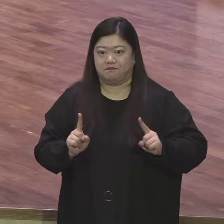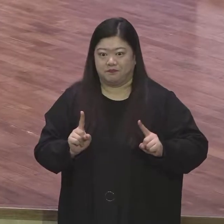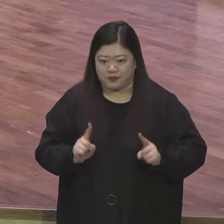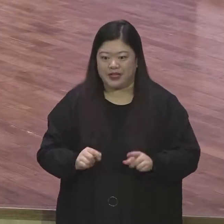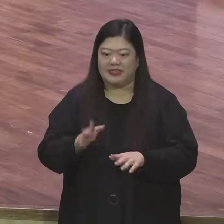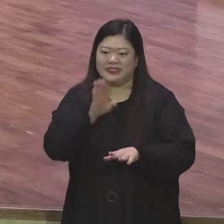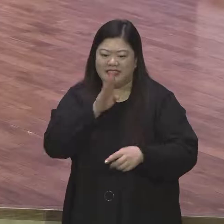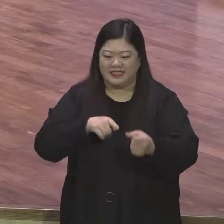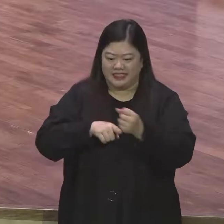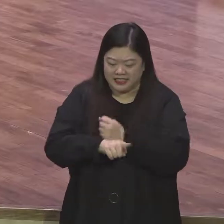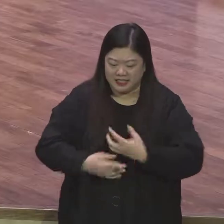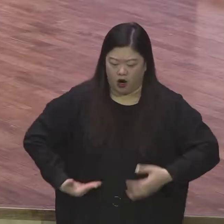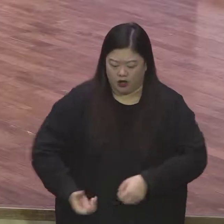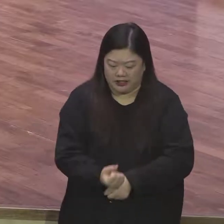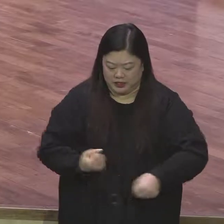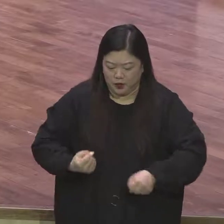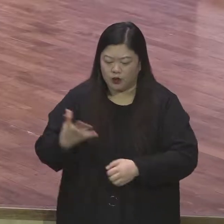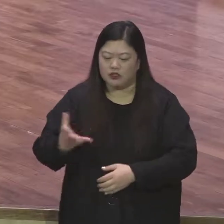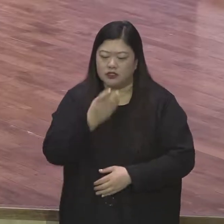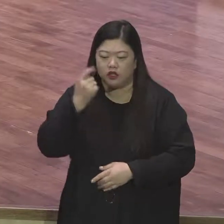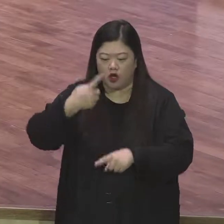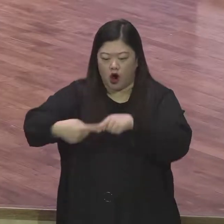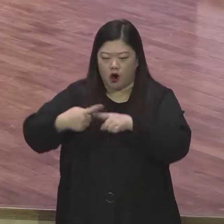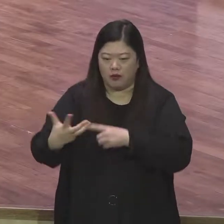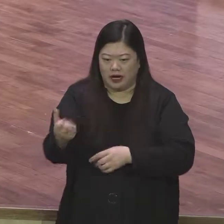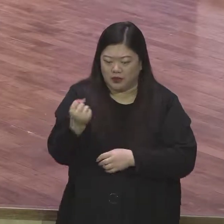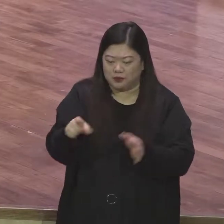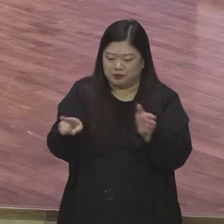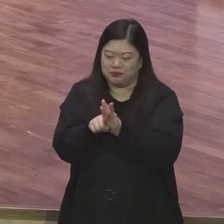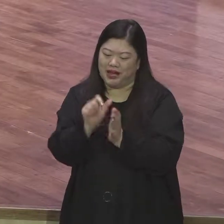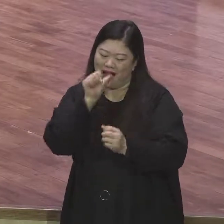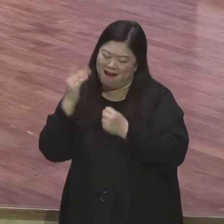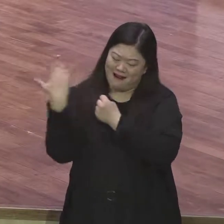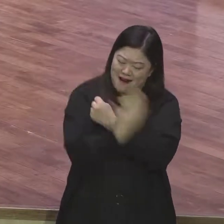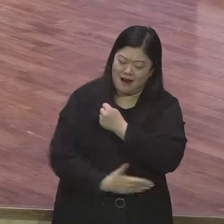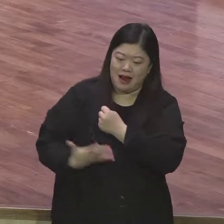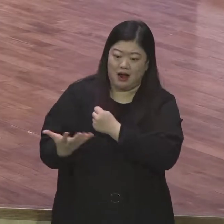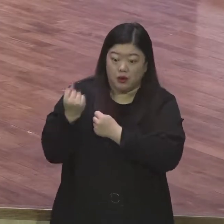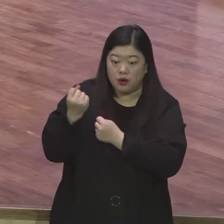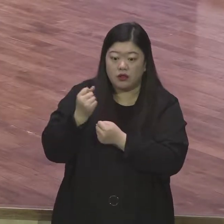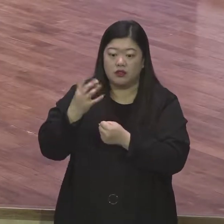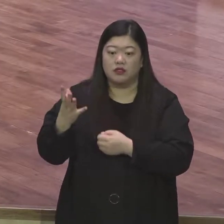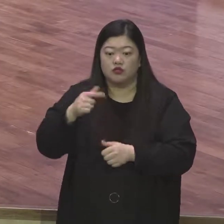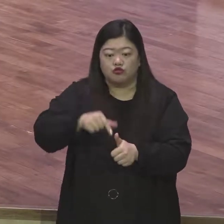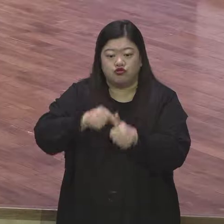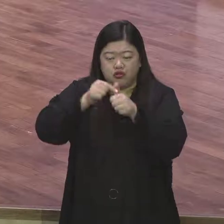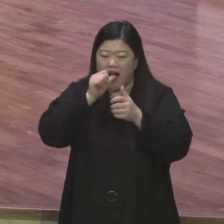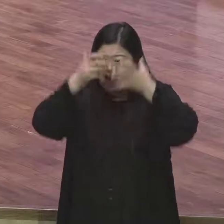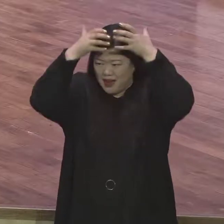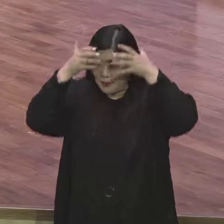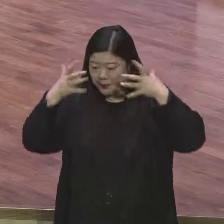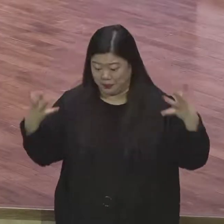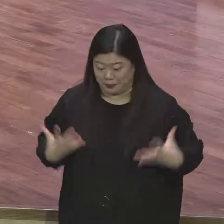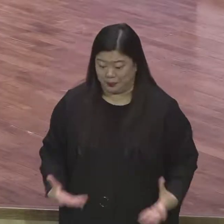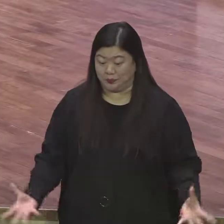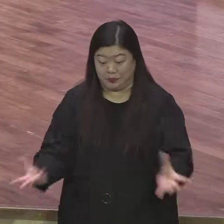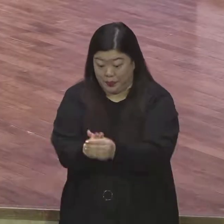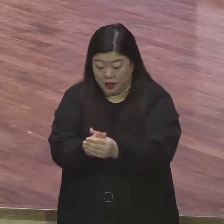진리를 입고 성의 금으로 싸우라 믿음의 방패로 영적 싸움을 싸우는 군사된 자라.